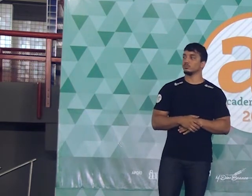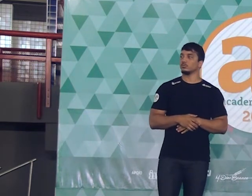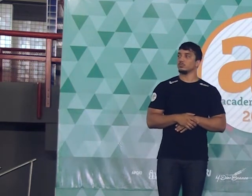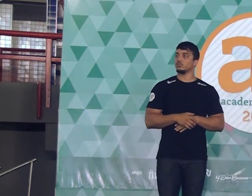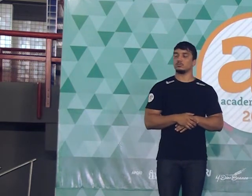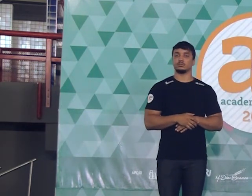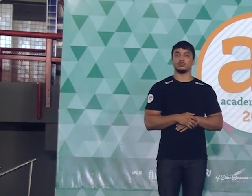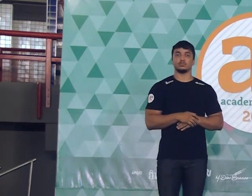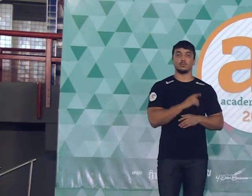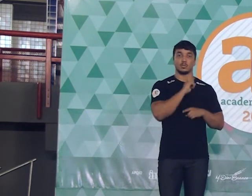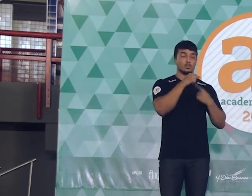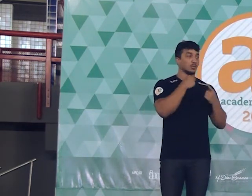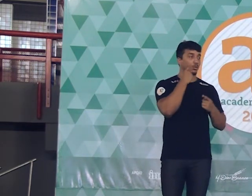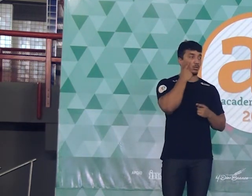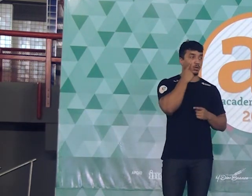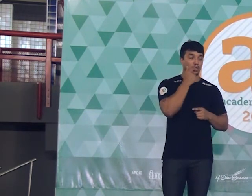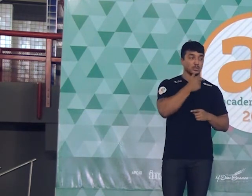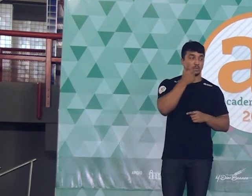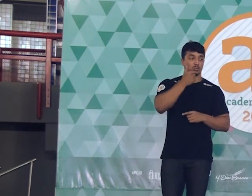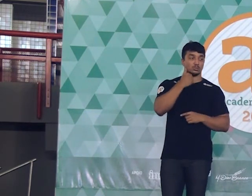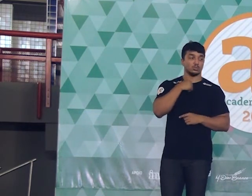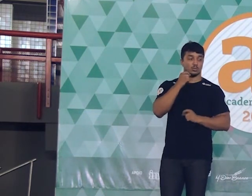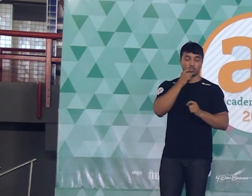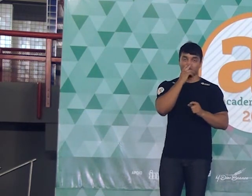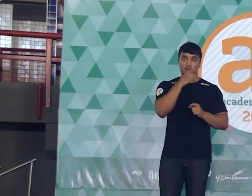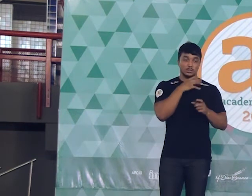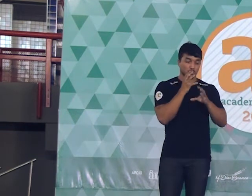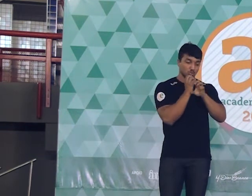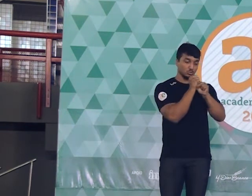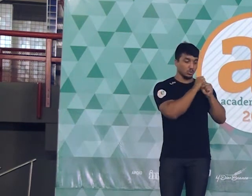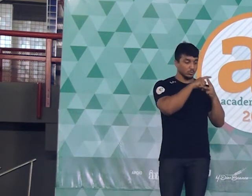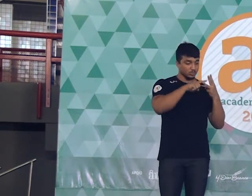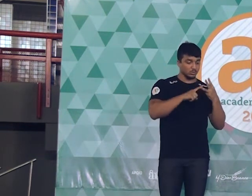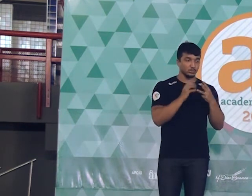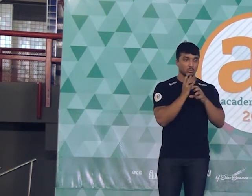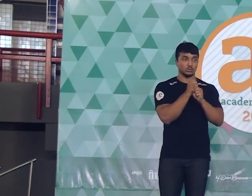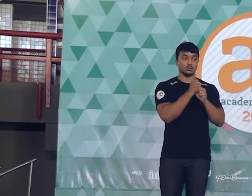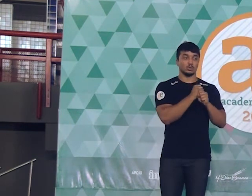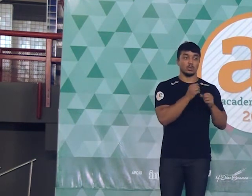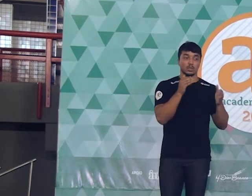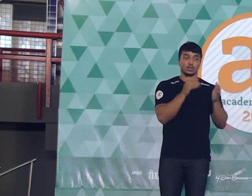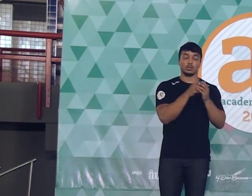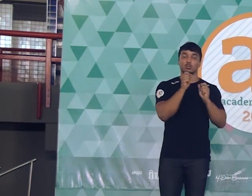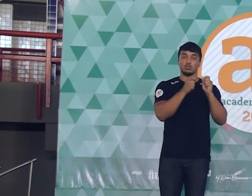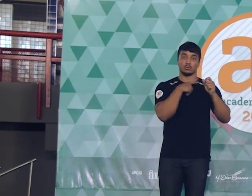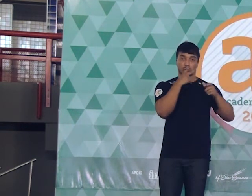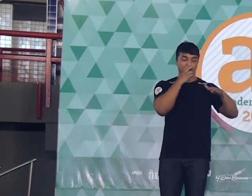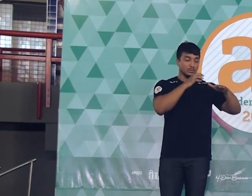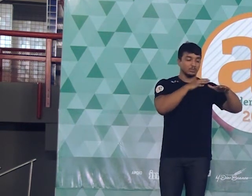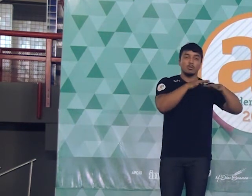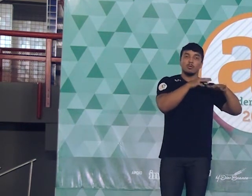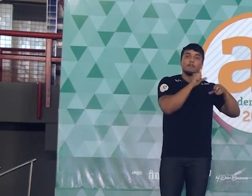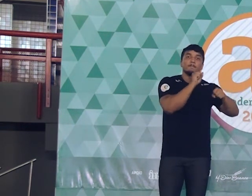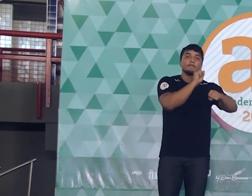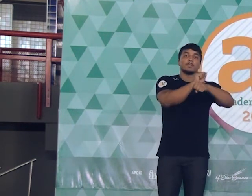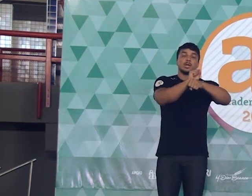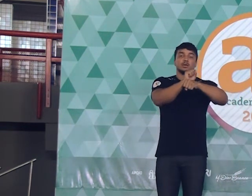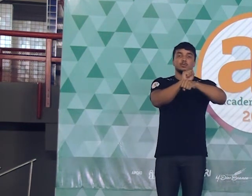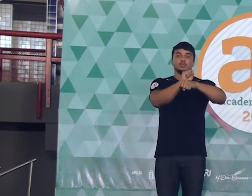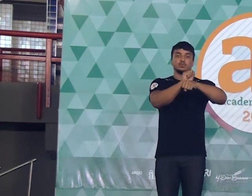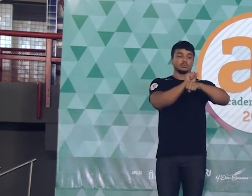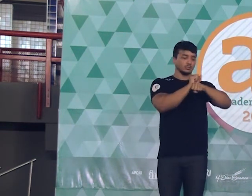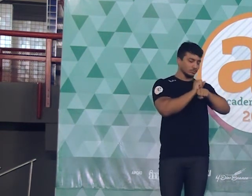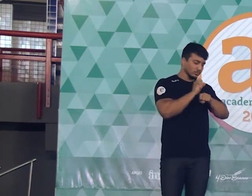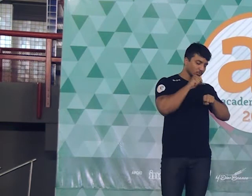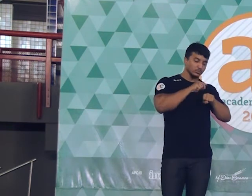gente vai ter a segunda situação em que você aciona os freios, até o instante em que esse móvel vai parar, né? E você